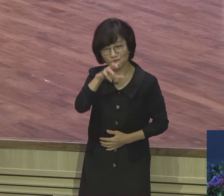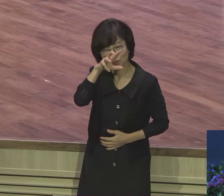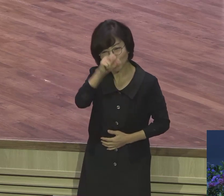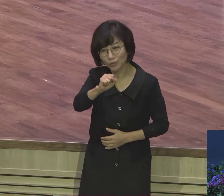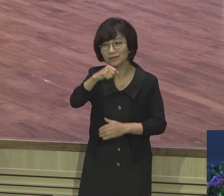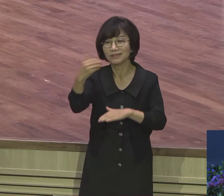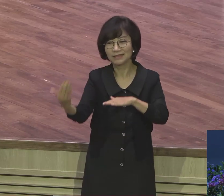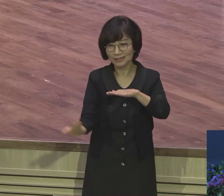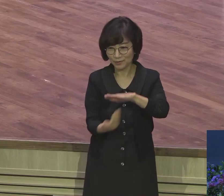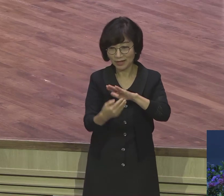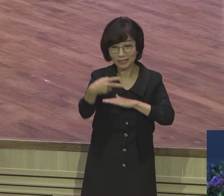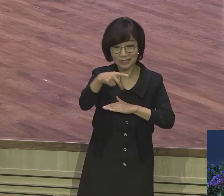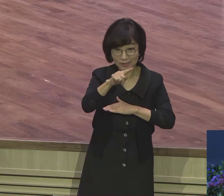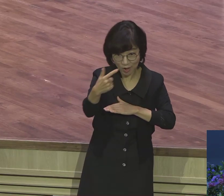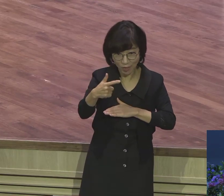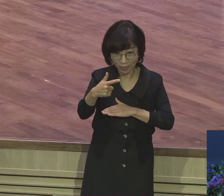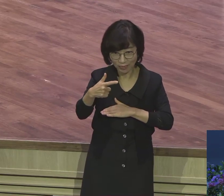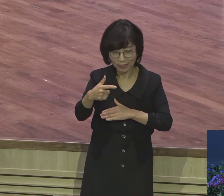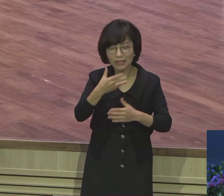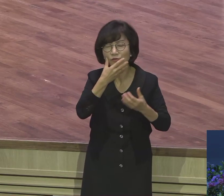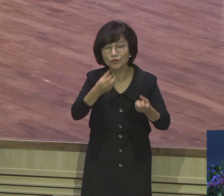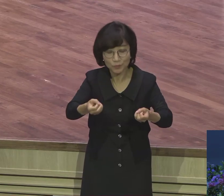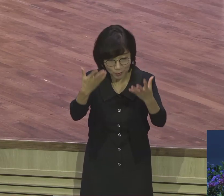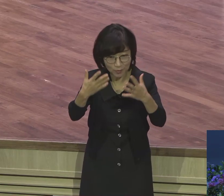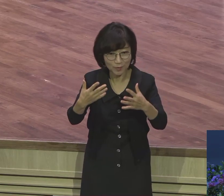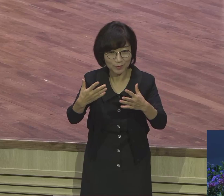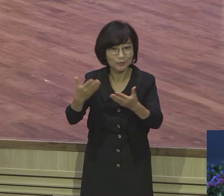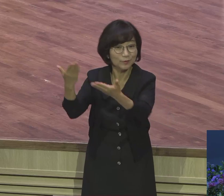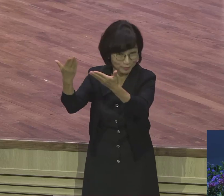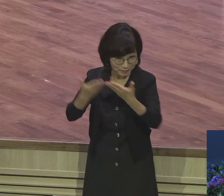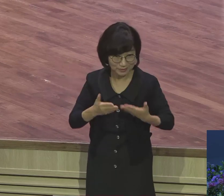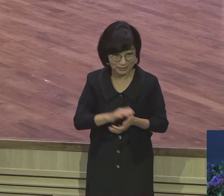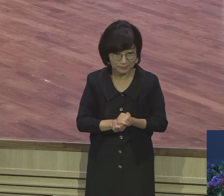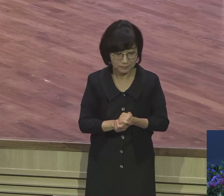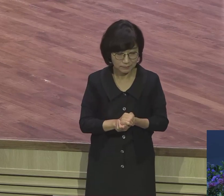다 선으로 바꿔버려 축복을 바꾸신다고요. 그러니까